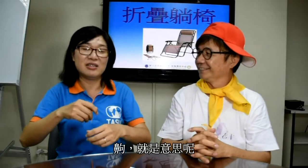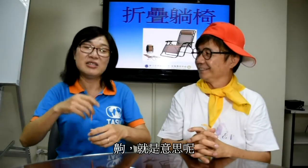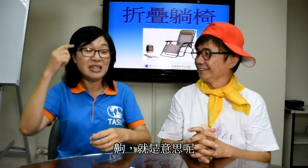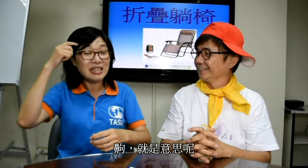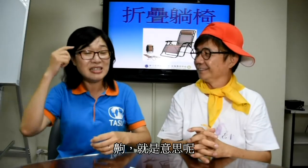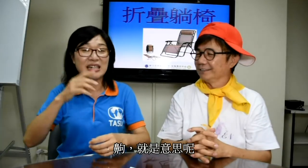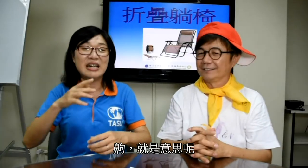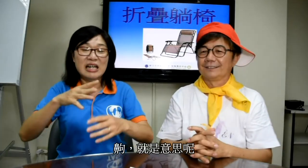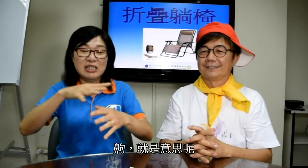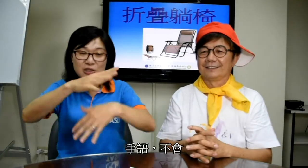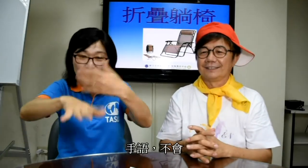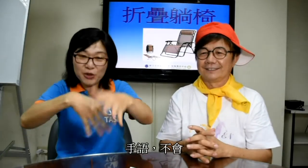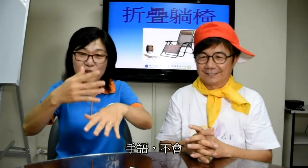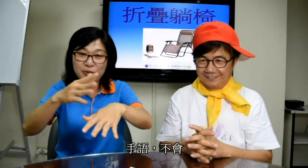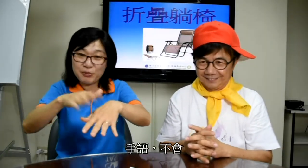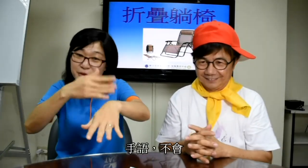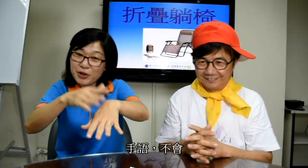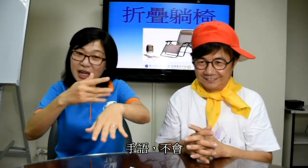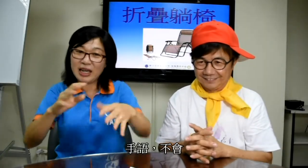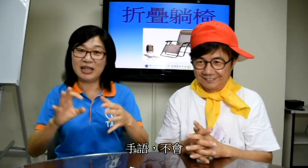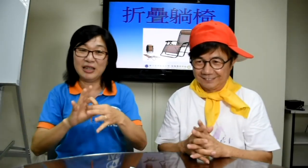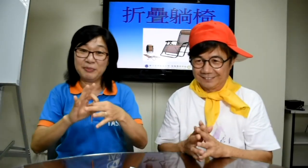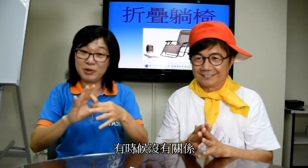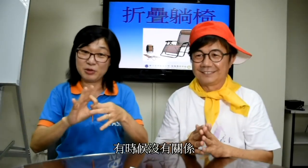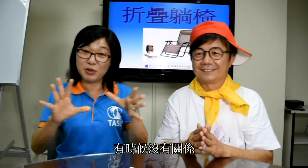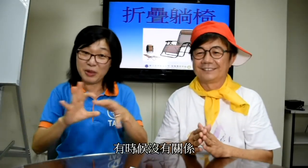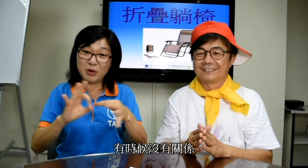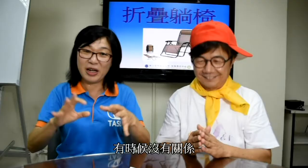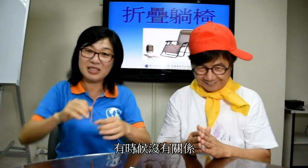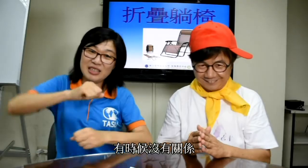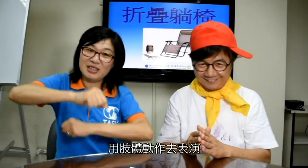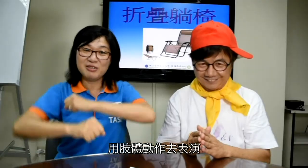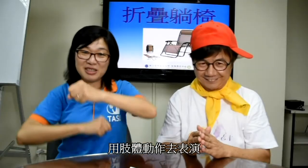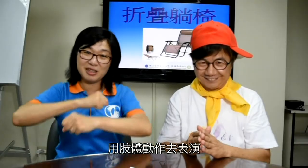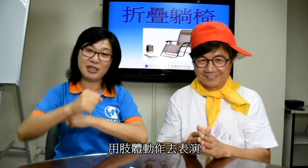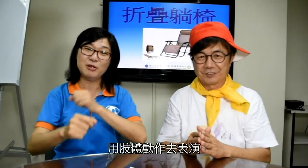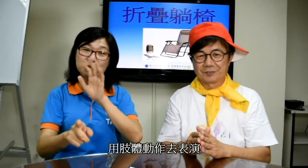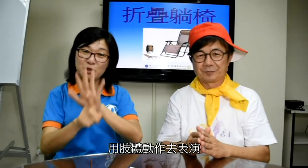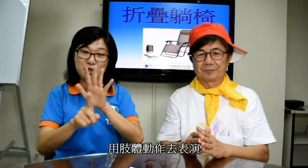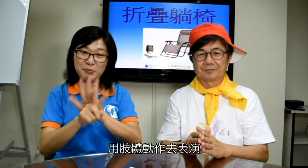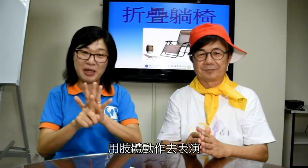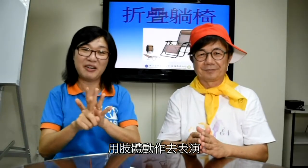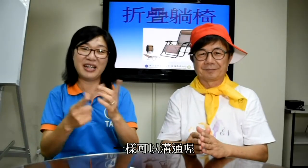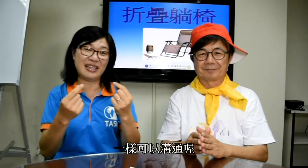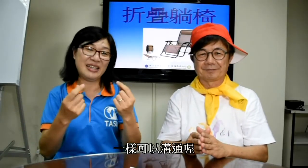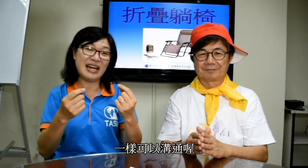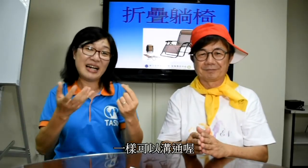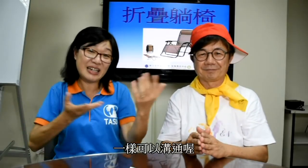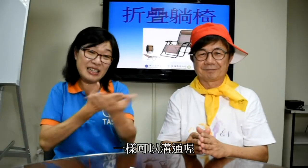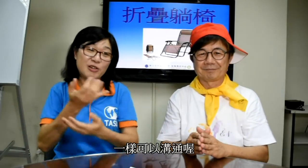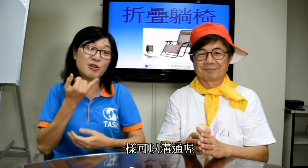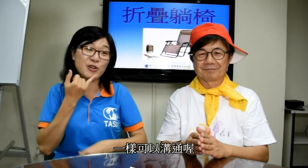意思呢，手语不会有时候没有关系，用肢体动作去表演一样可以沟通